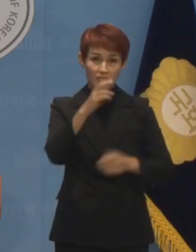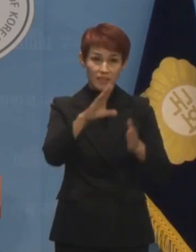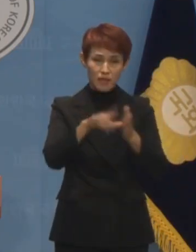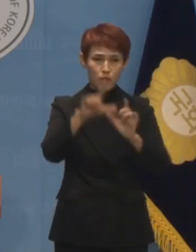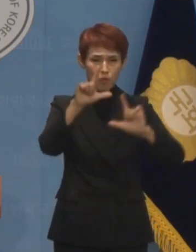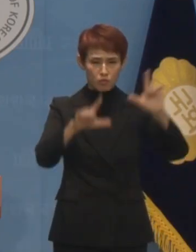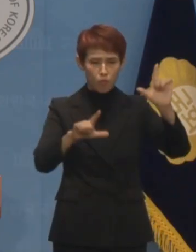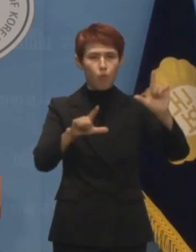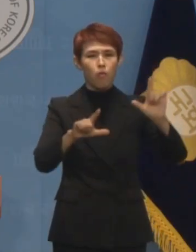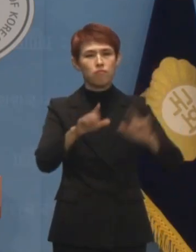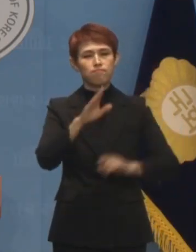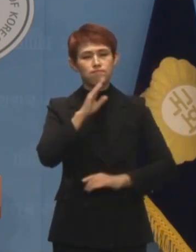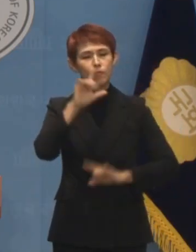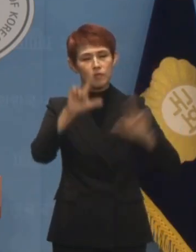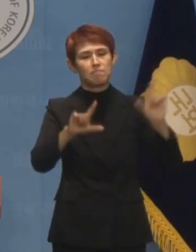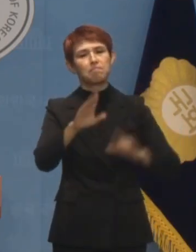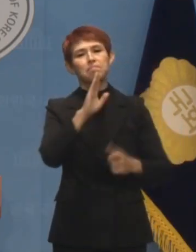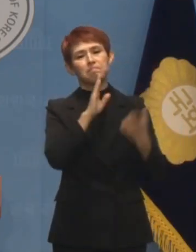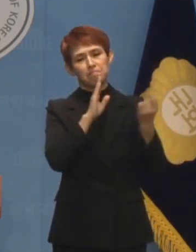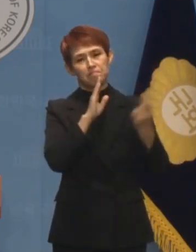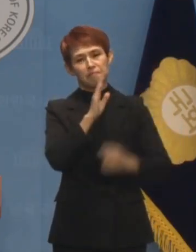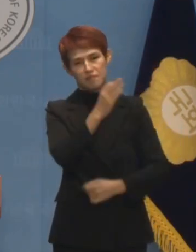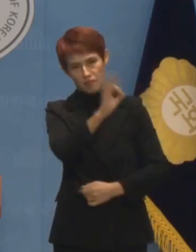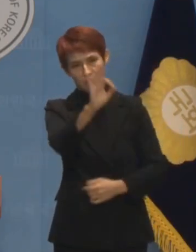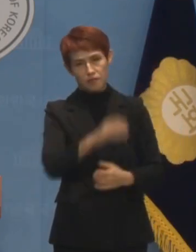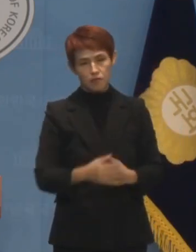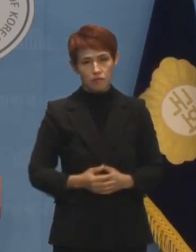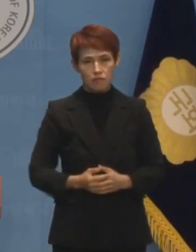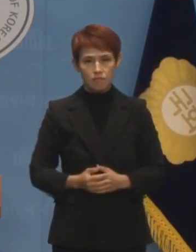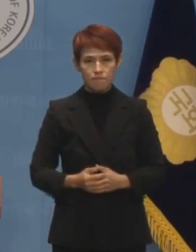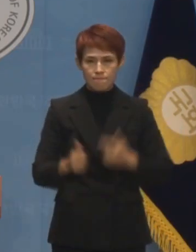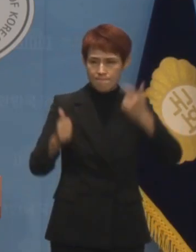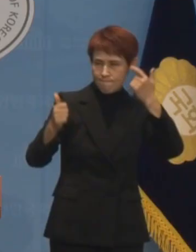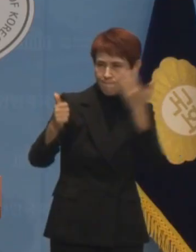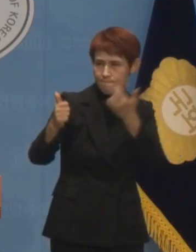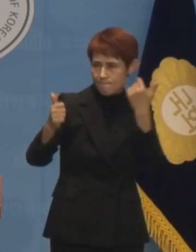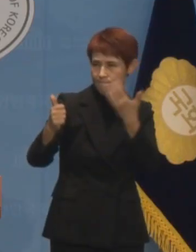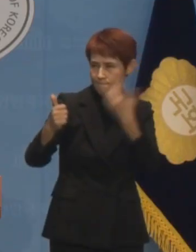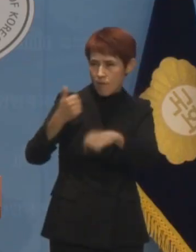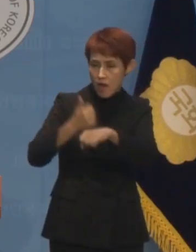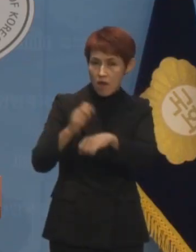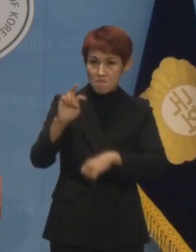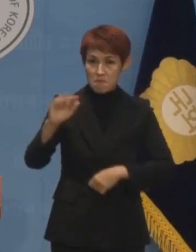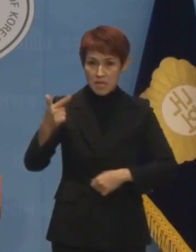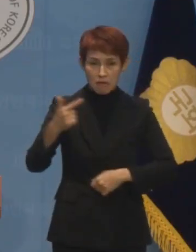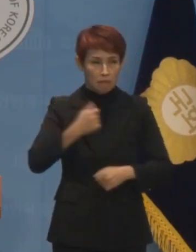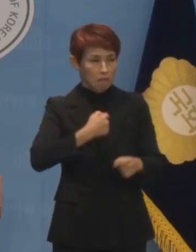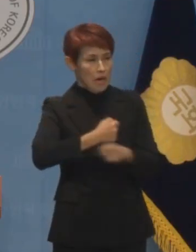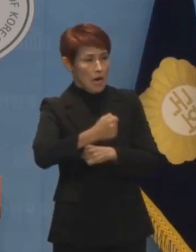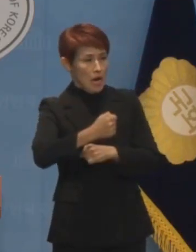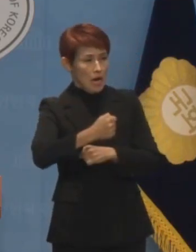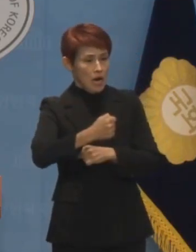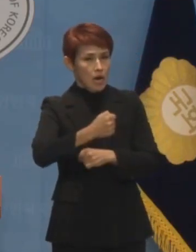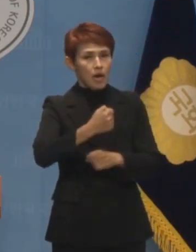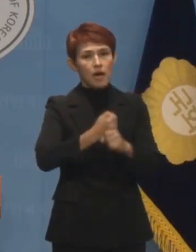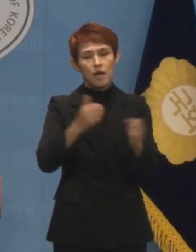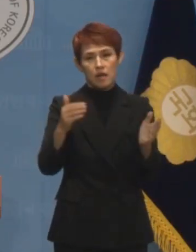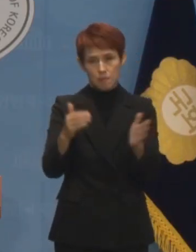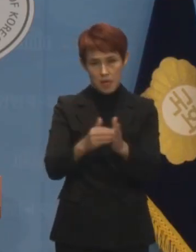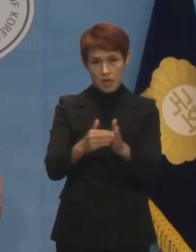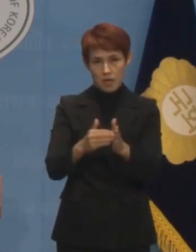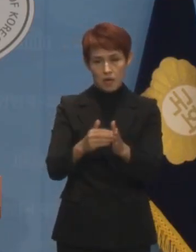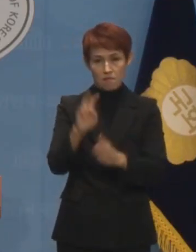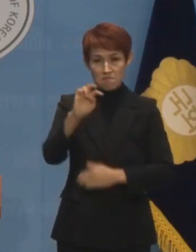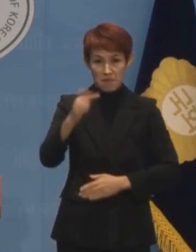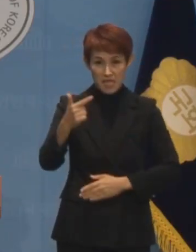보여주었습니다. 날카로운 질문으로 민 사장을 제압했고 또 그의 막말과